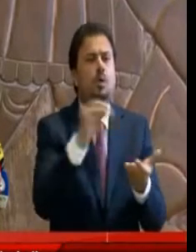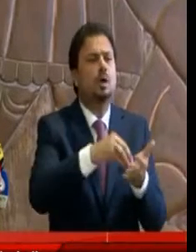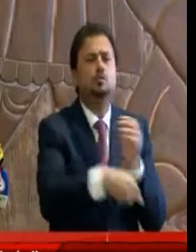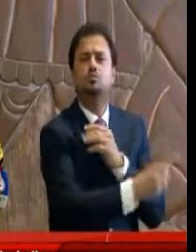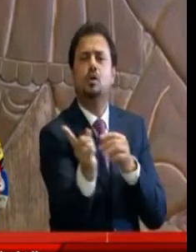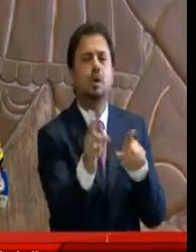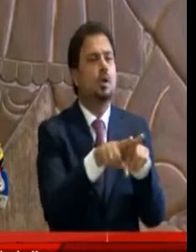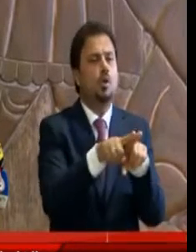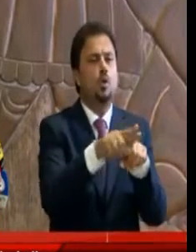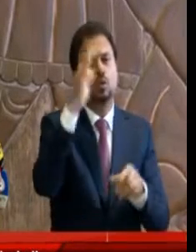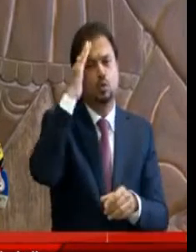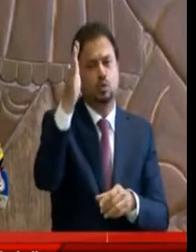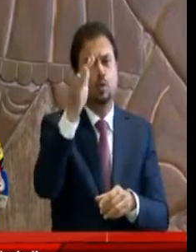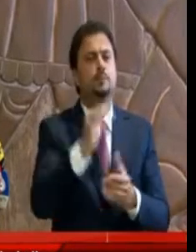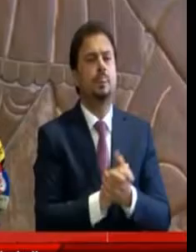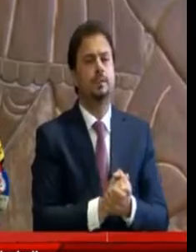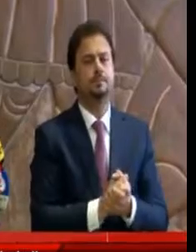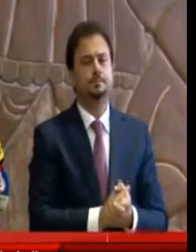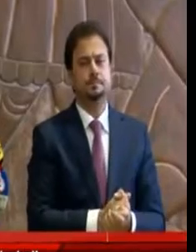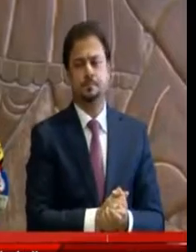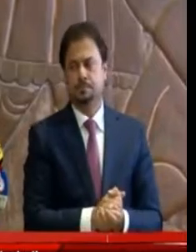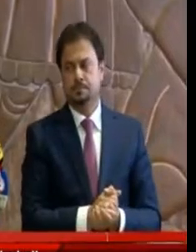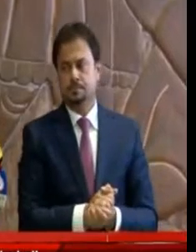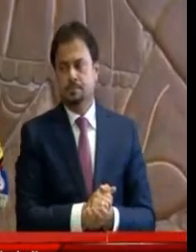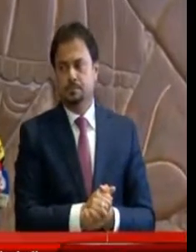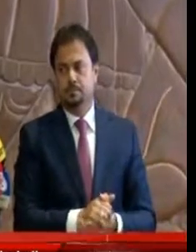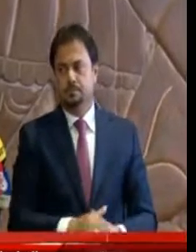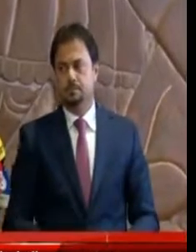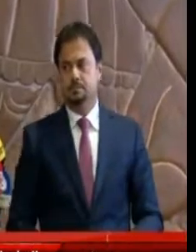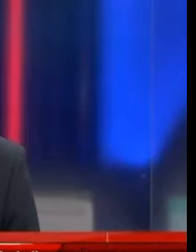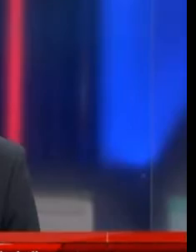الذين ساعدونا في إنجاز هذه الانتخابات، شكرا جزيلا.